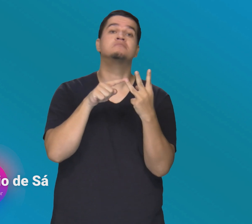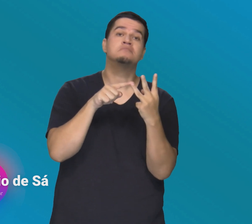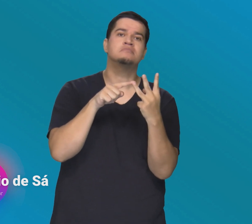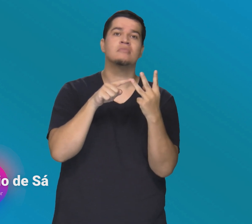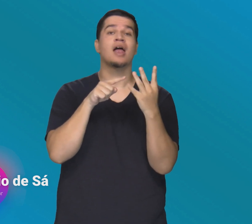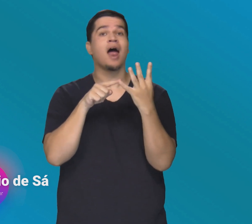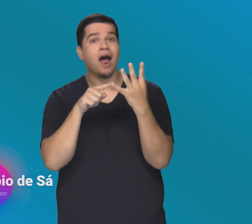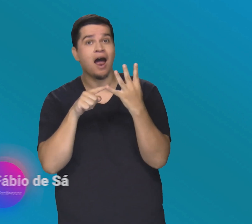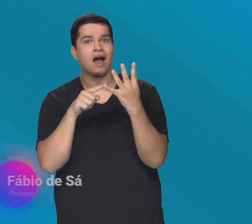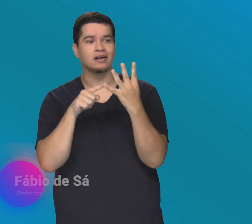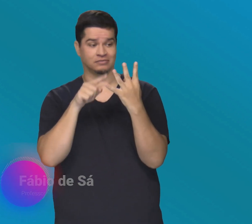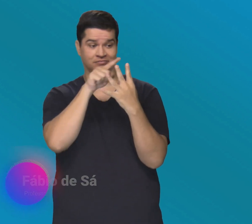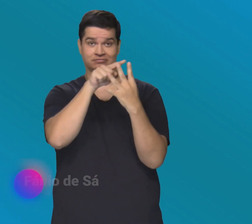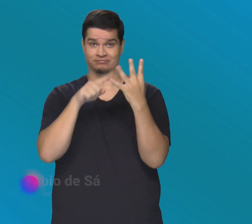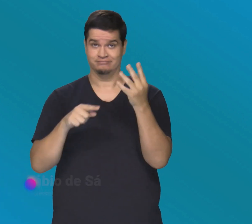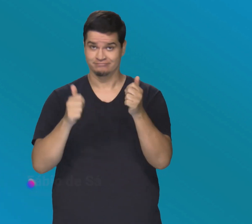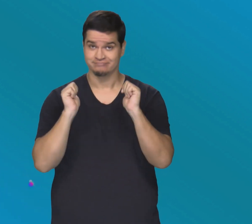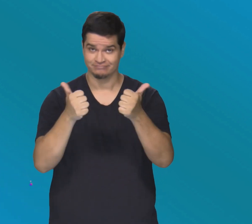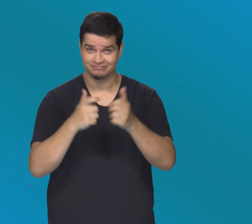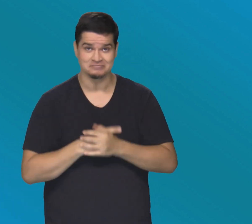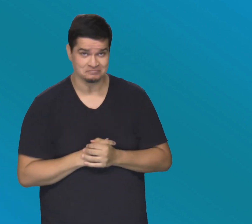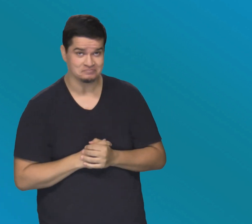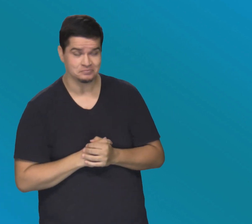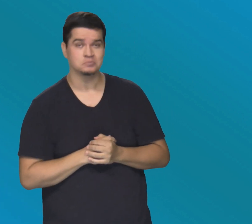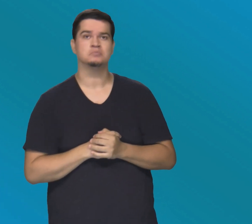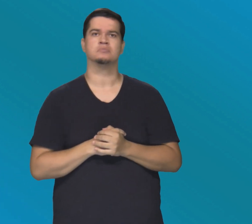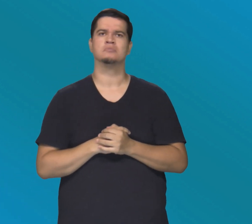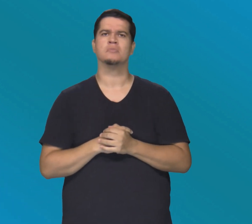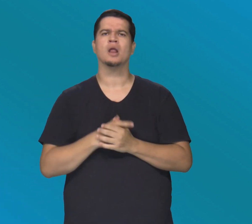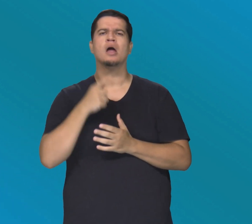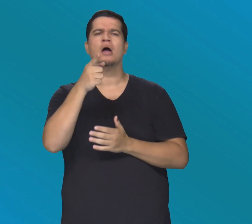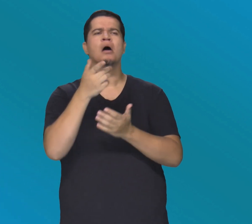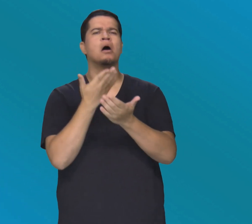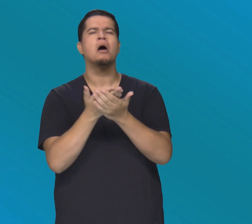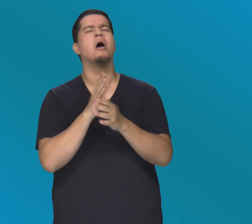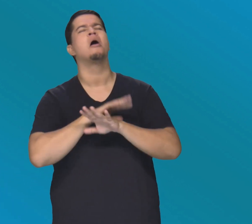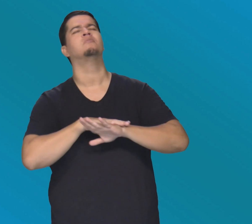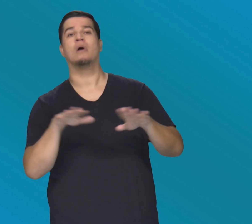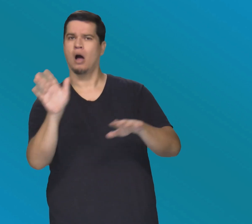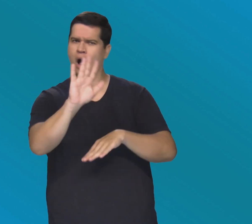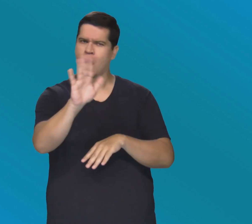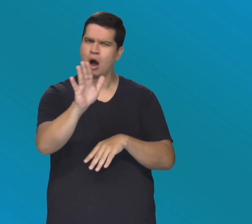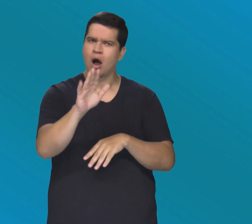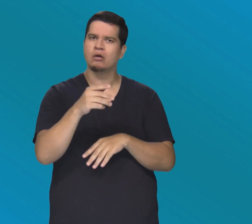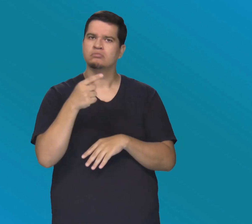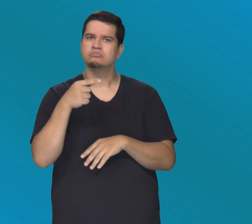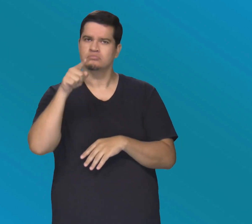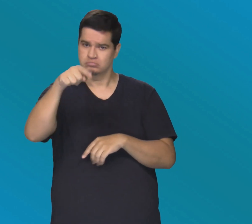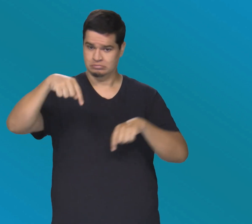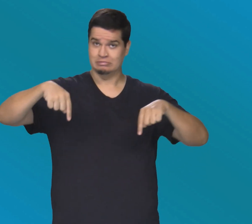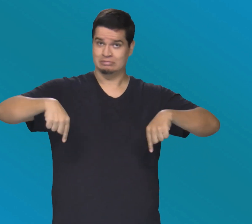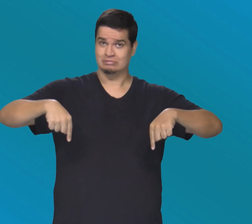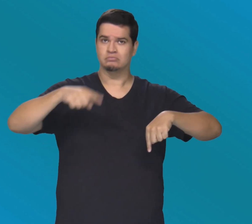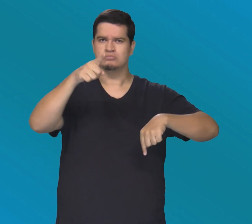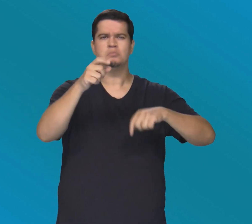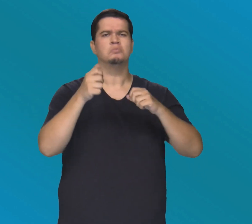negativas interrogativas e até exclamativas gostaram essa aula você pode assistir várias vezes você pode